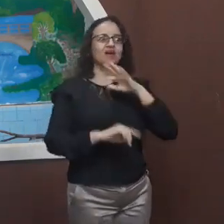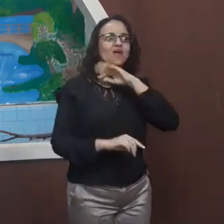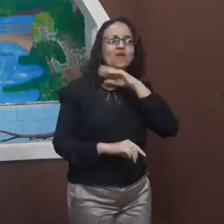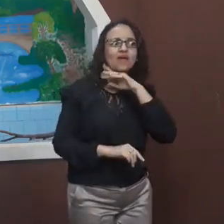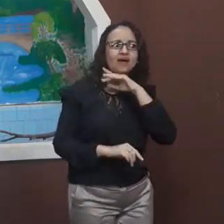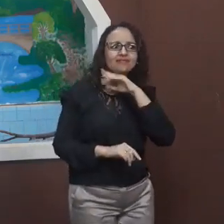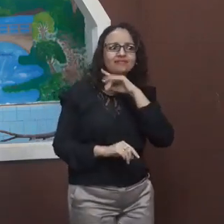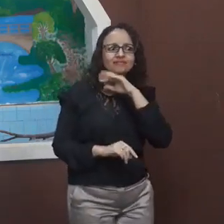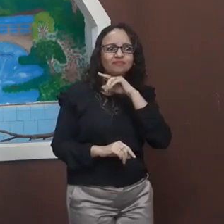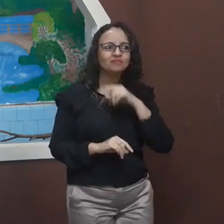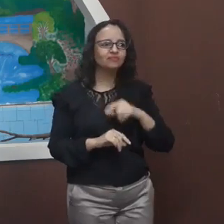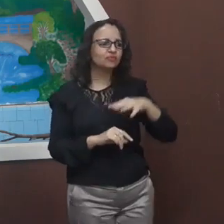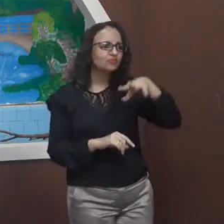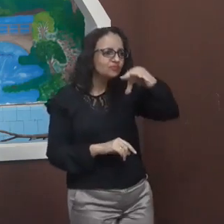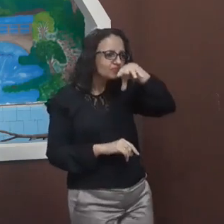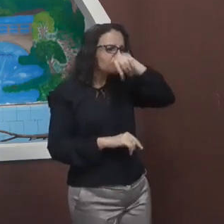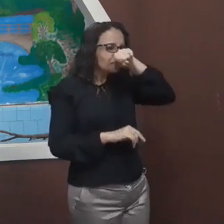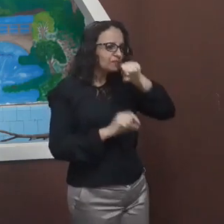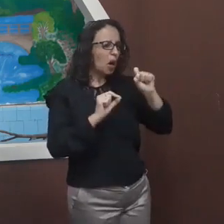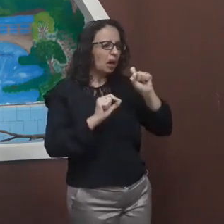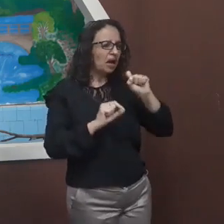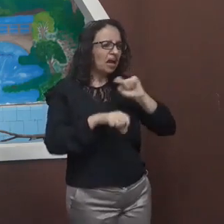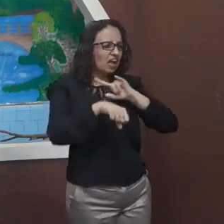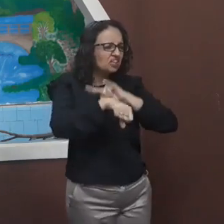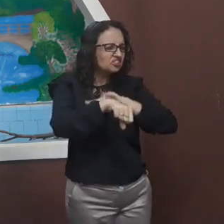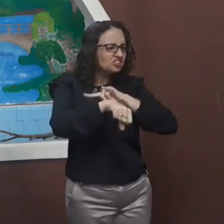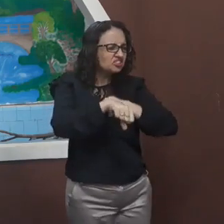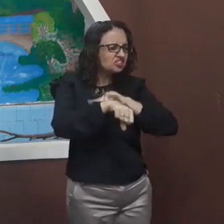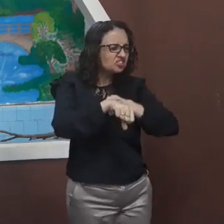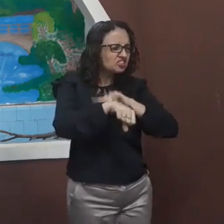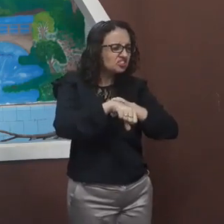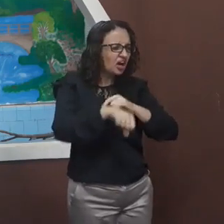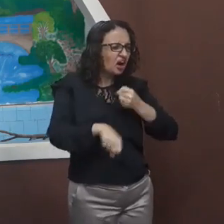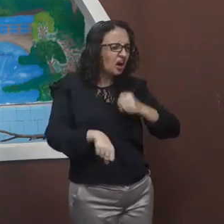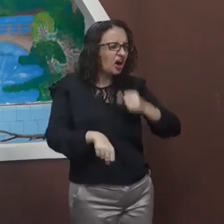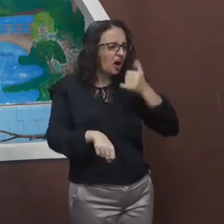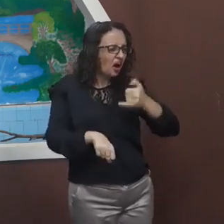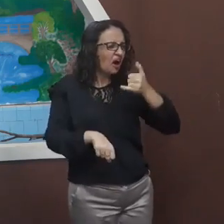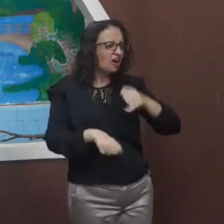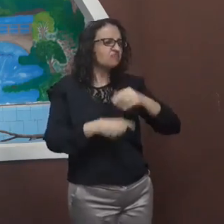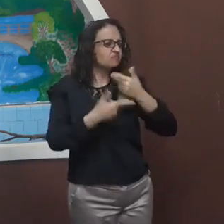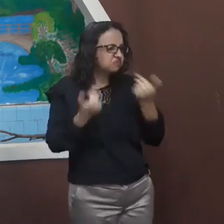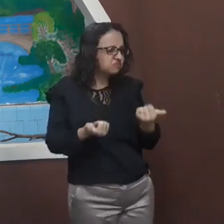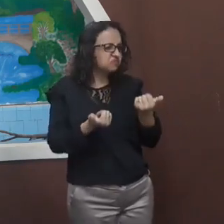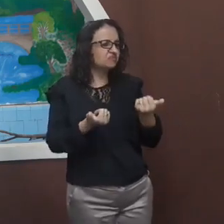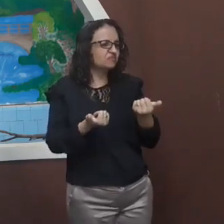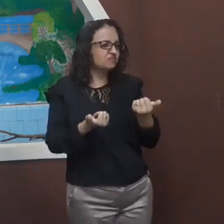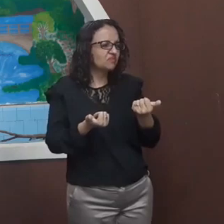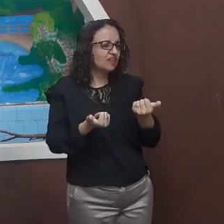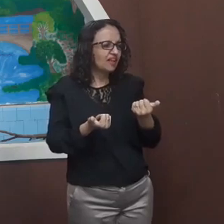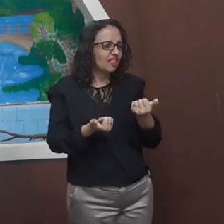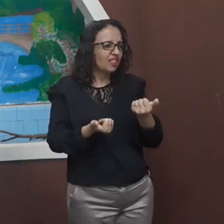cheira no curral, gente? Xixi, cocô e pum do